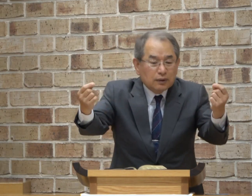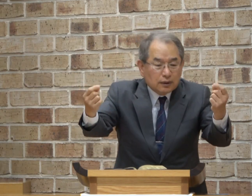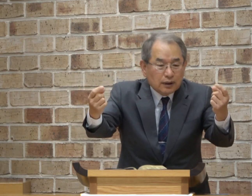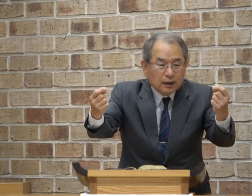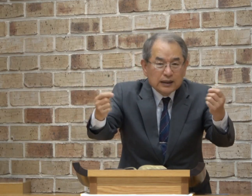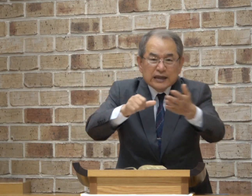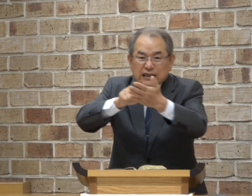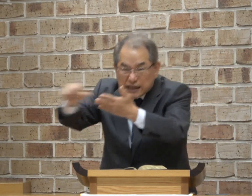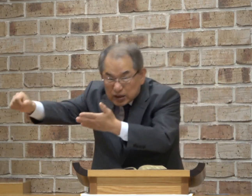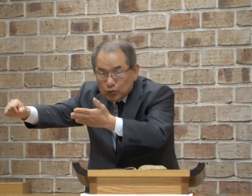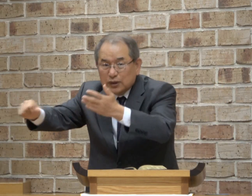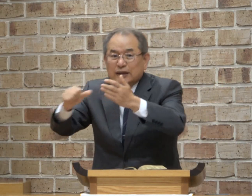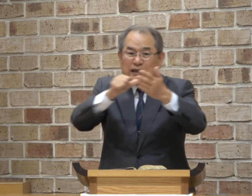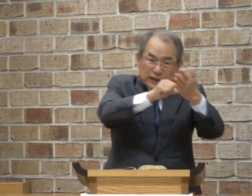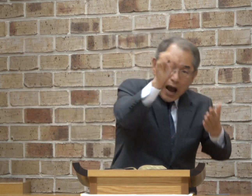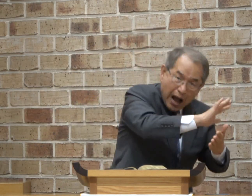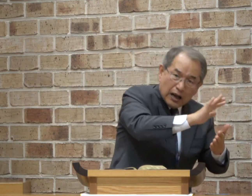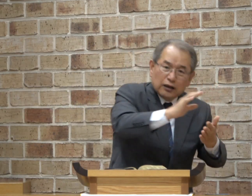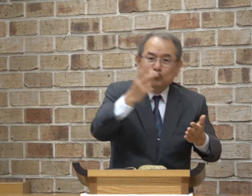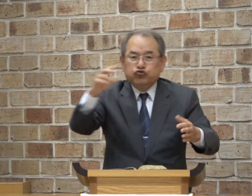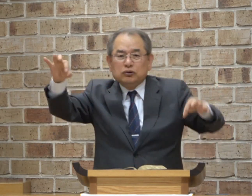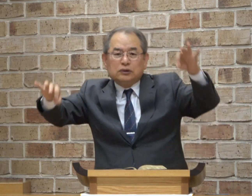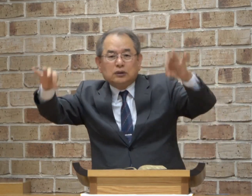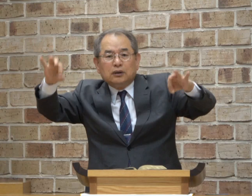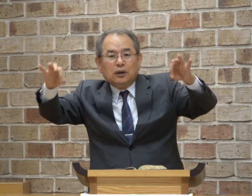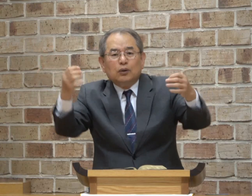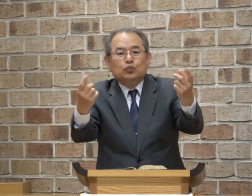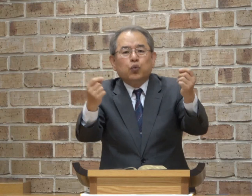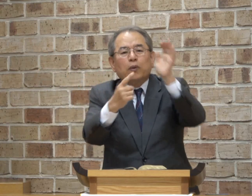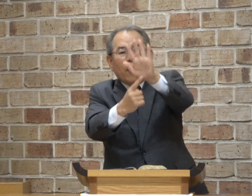지우지 아니한다는 것은요 지우는 사람이 있다는 것입니다.